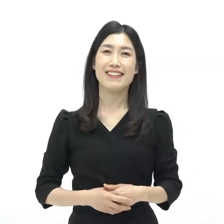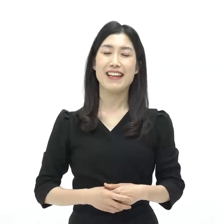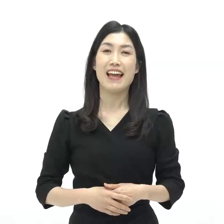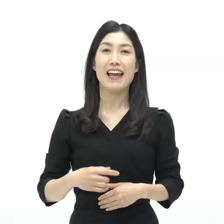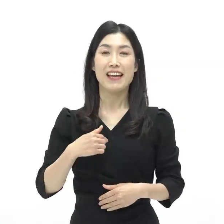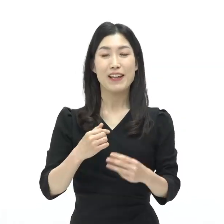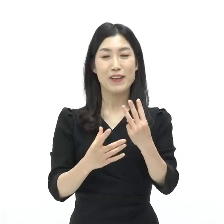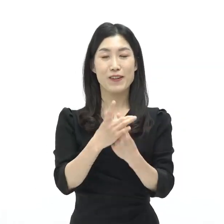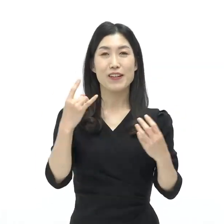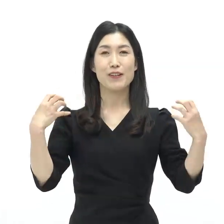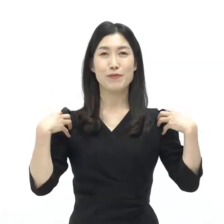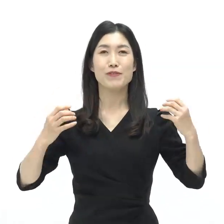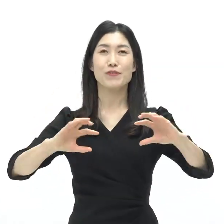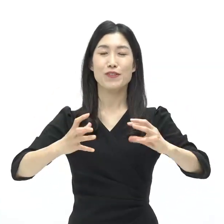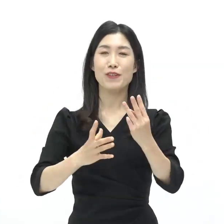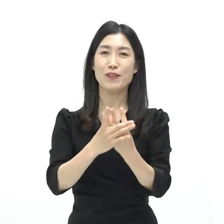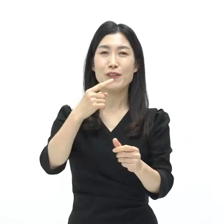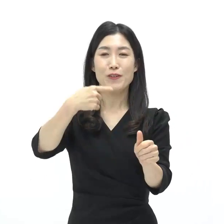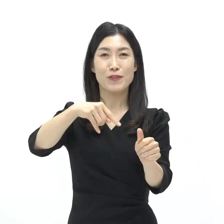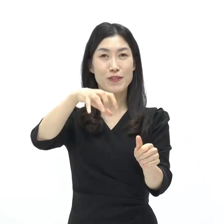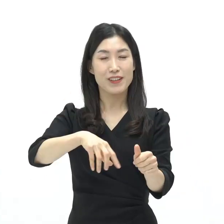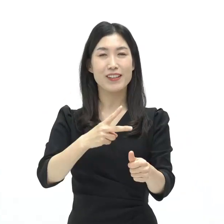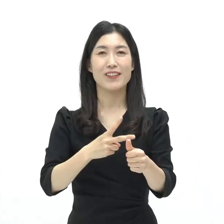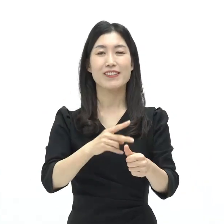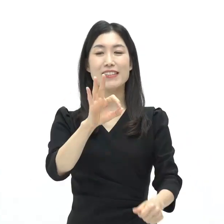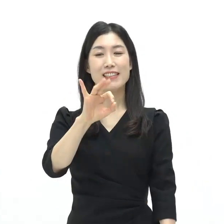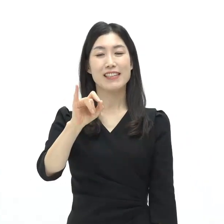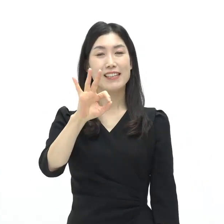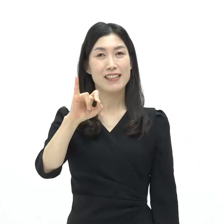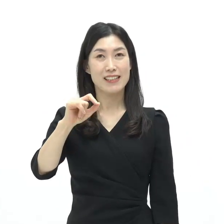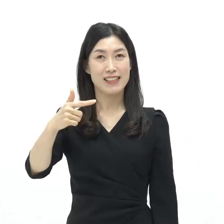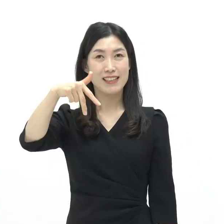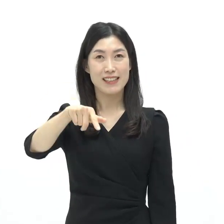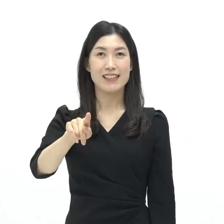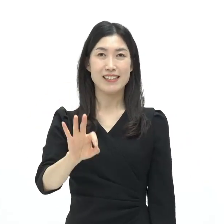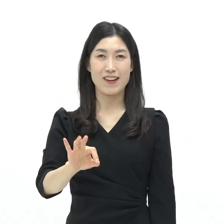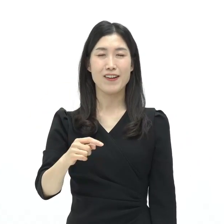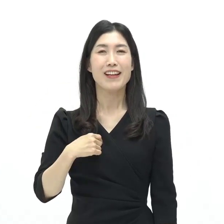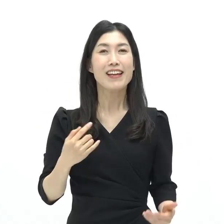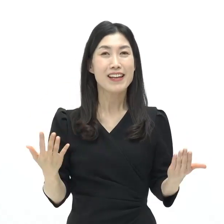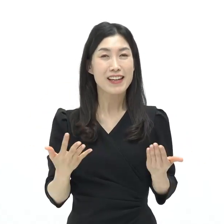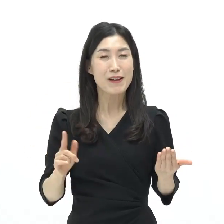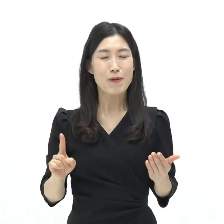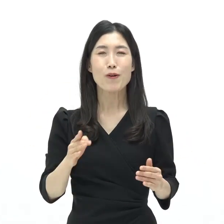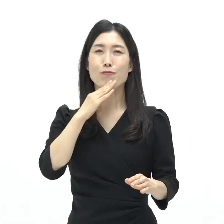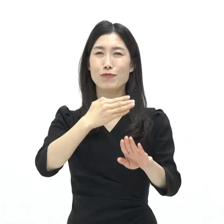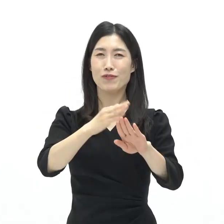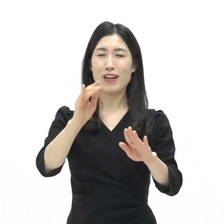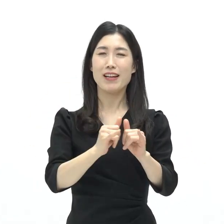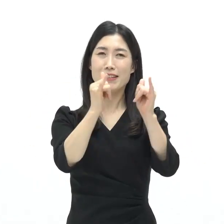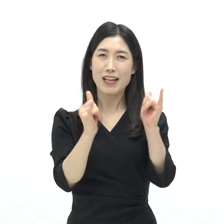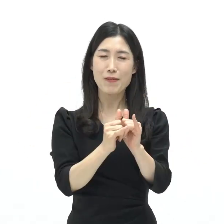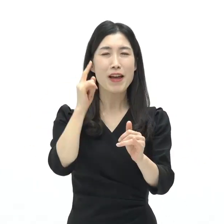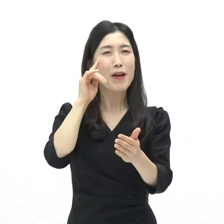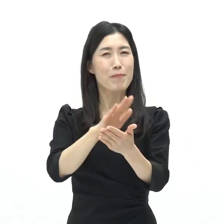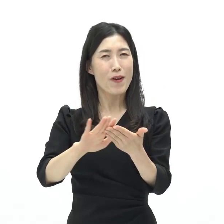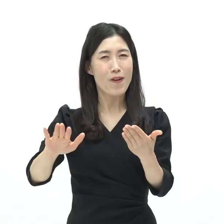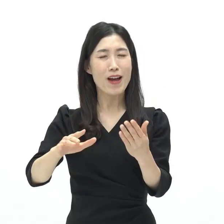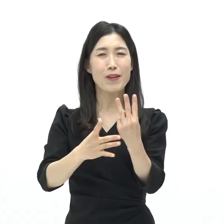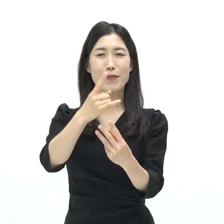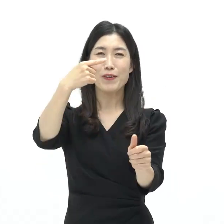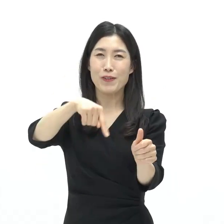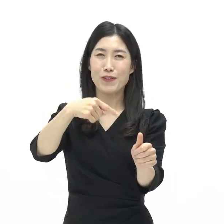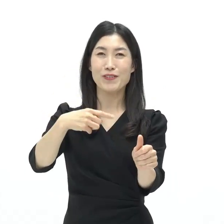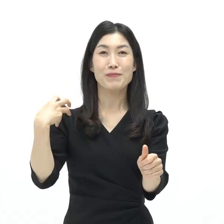안녕하세요, 여러분. 저는 통일부 국립통일교육원 이인장 교수입니다. 평화통일교육 그리고 북한의 사회와 교육 분야를